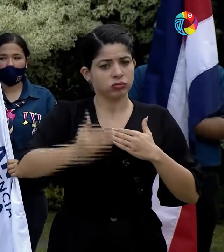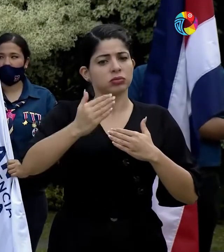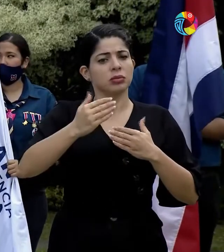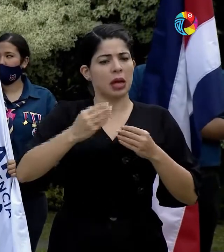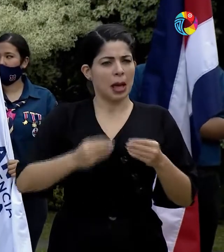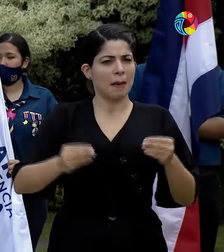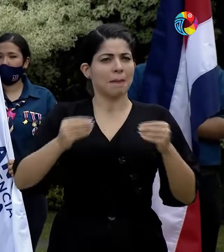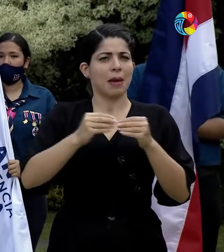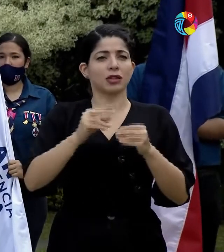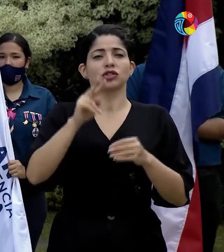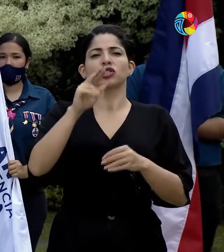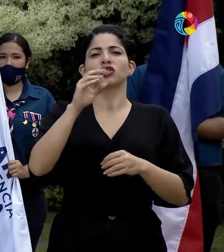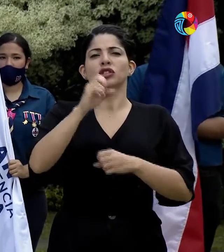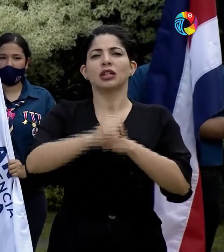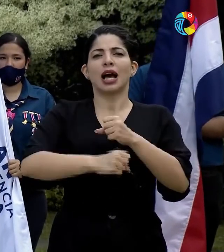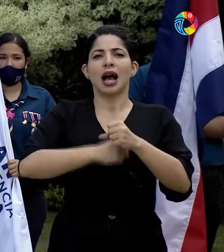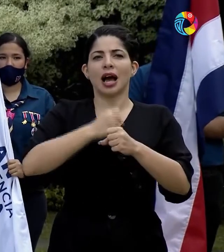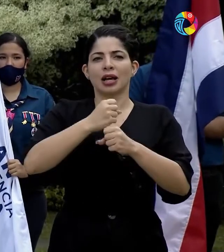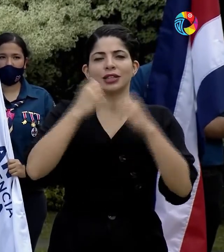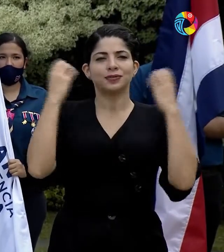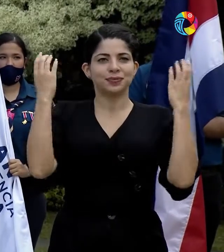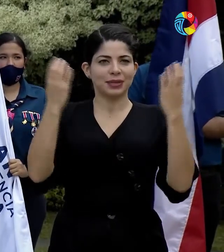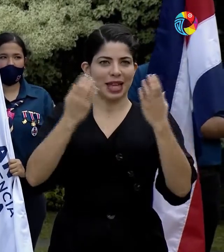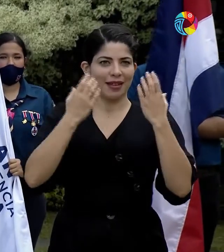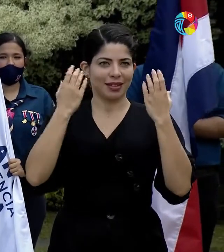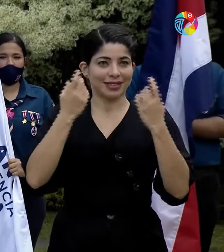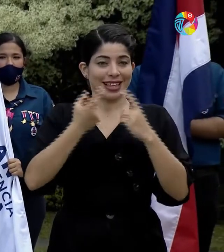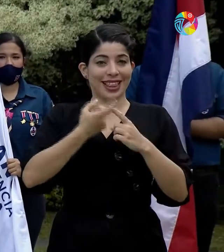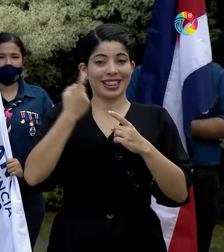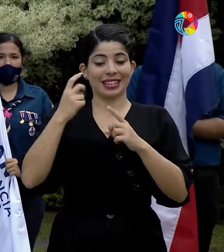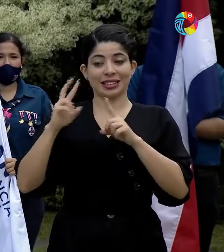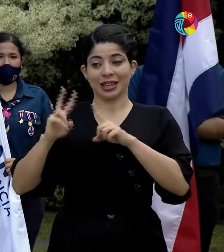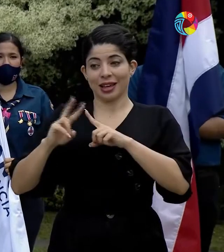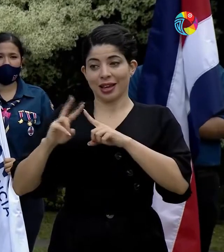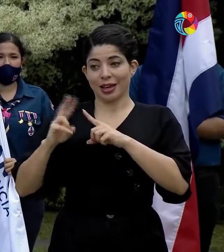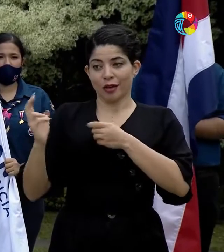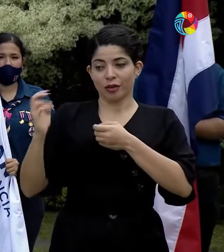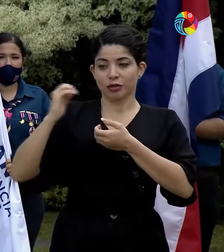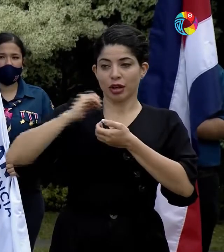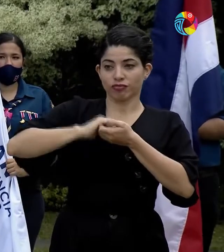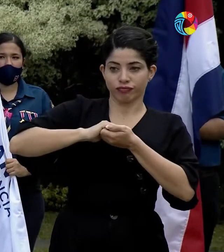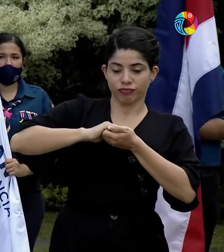muchos 200 años de celebración. Desde la anexión de Nicoya, cuando